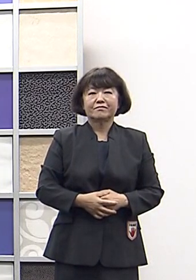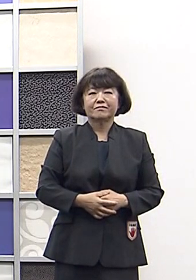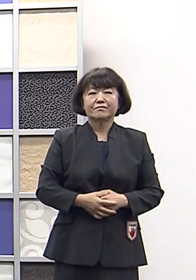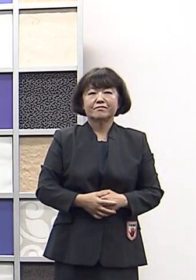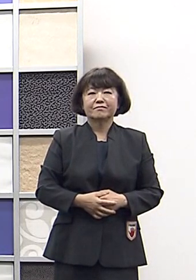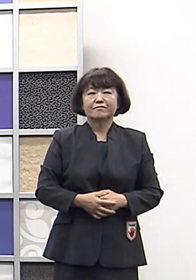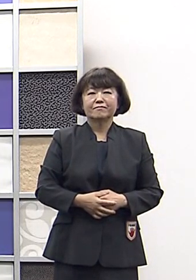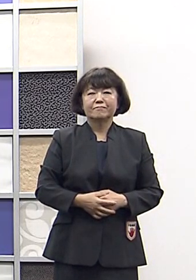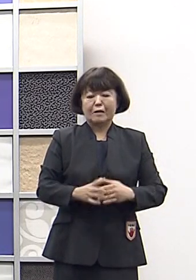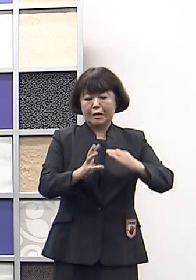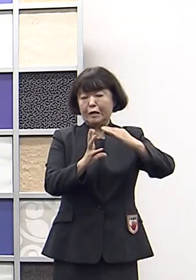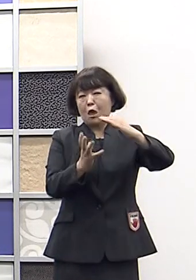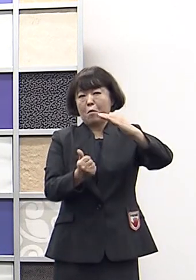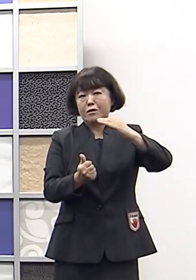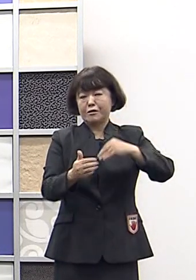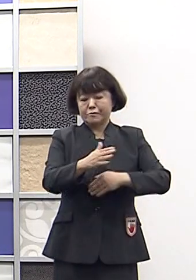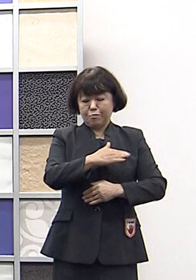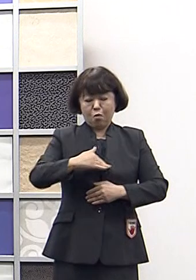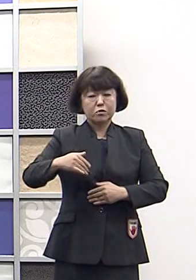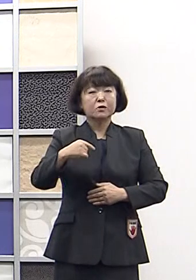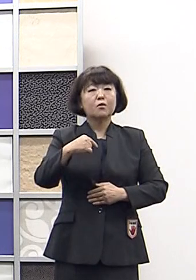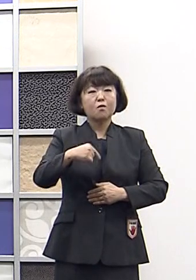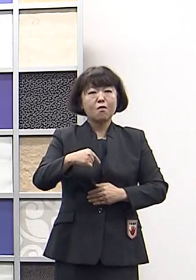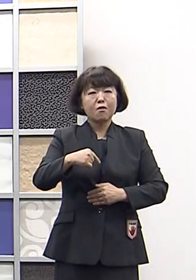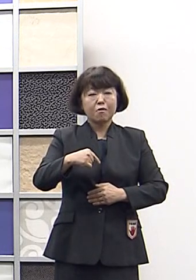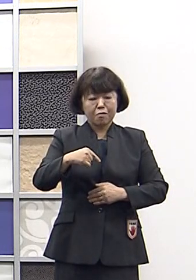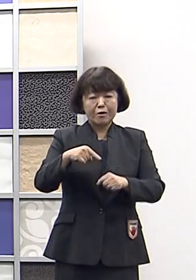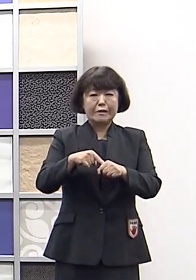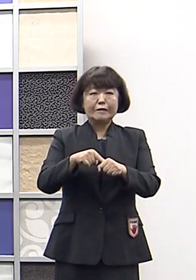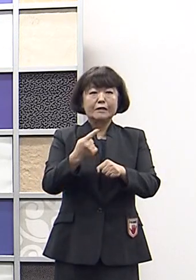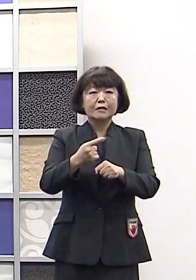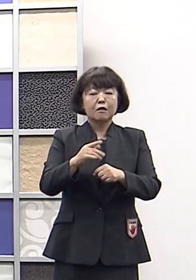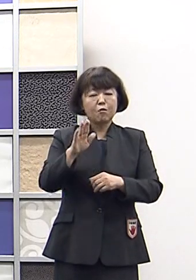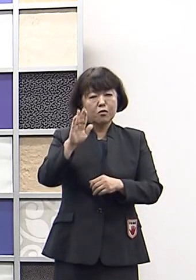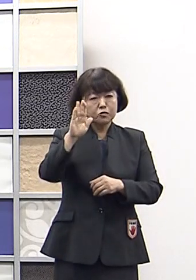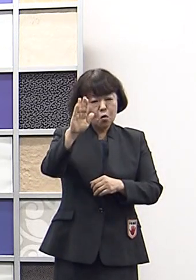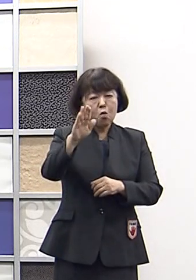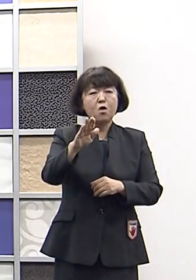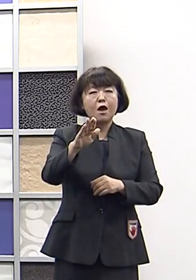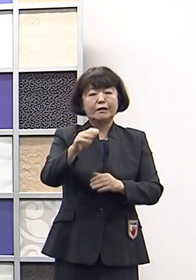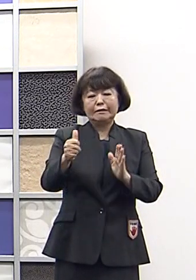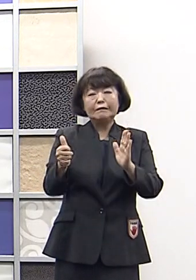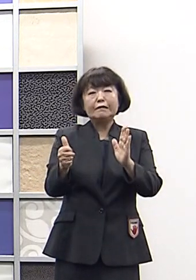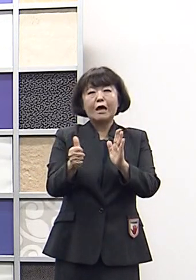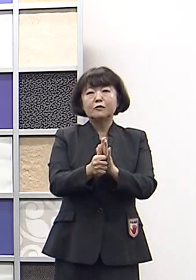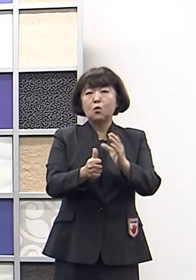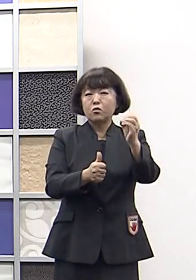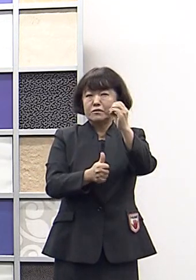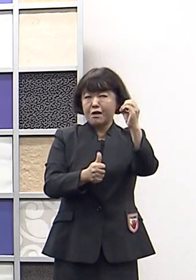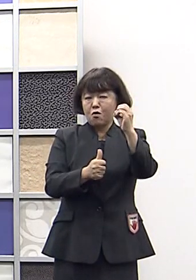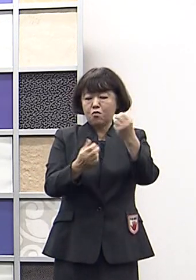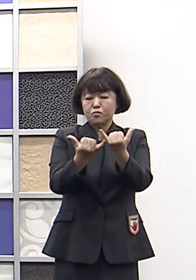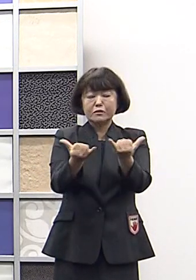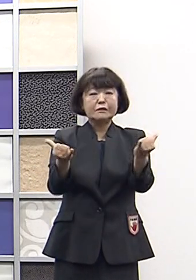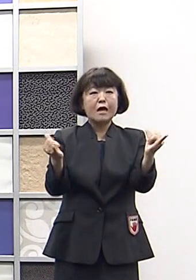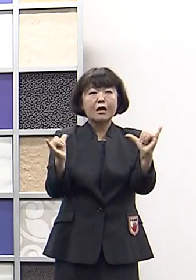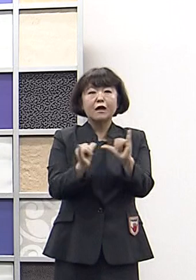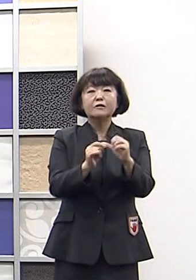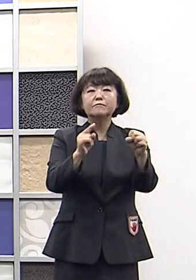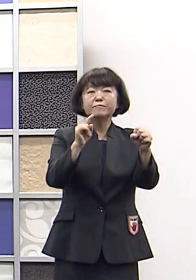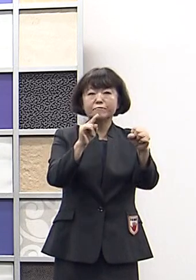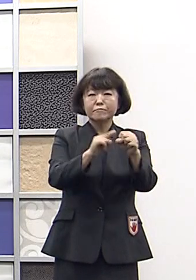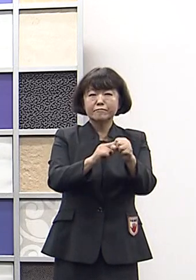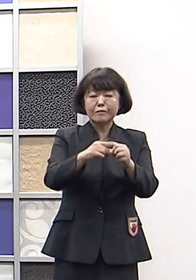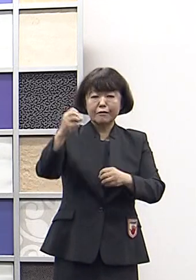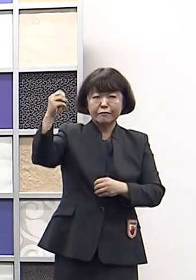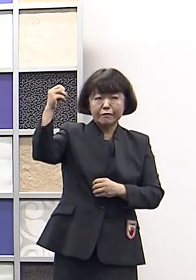私どもとしましては、この視察を契機に将来の脱炭素社会に向けまして、太陽光発電などの再生可